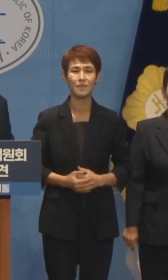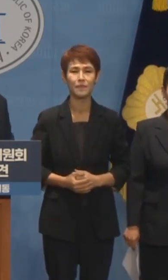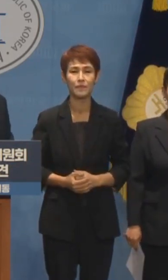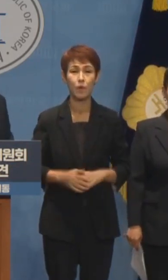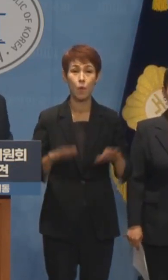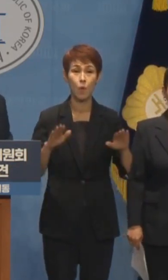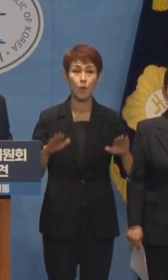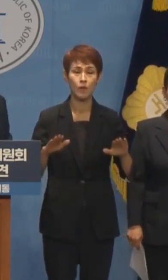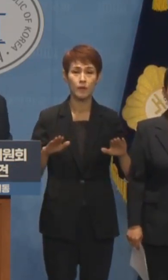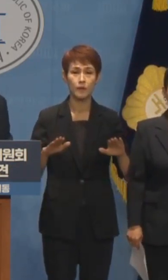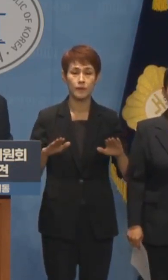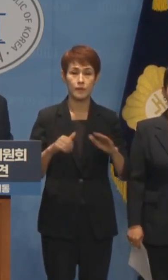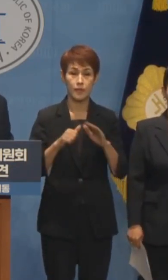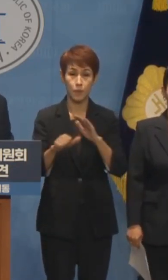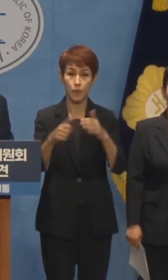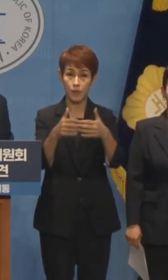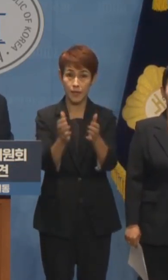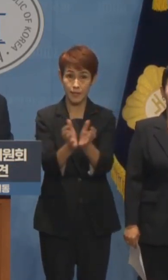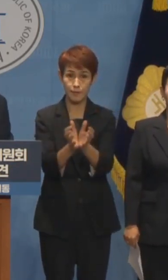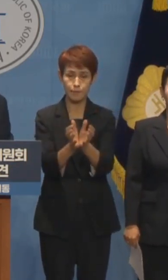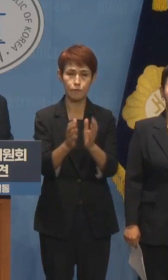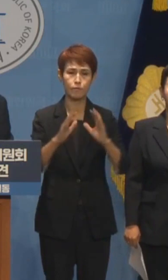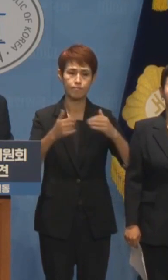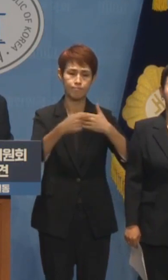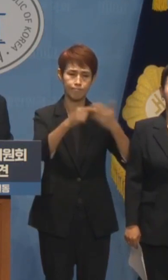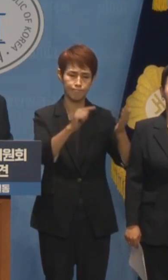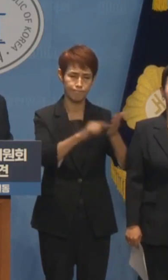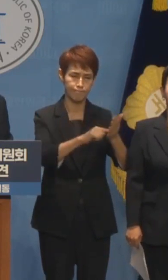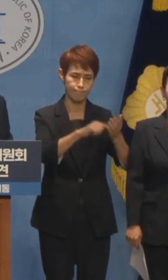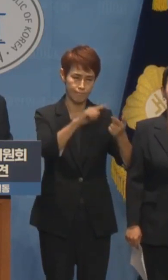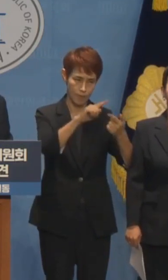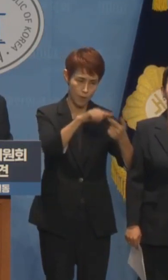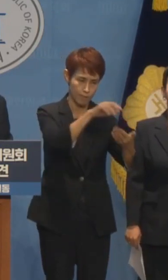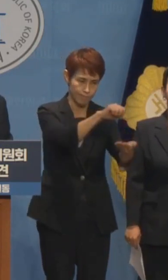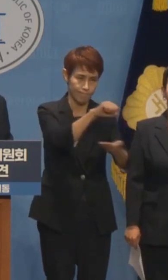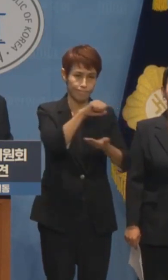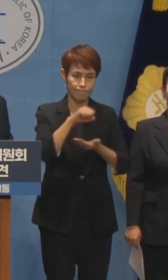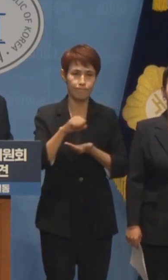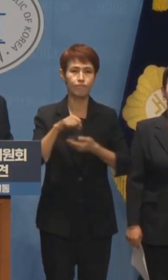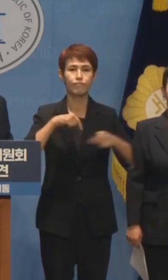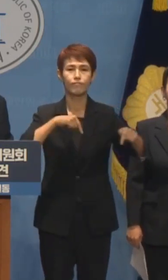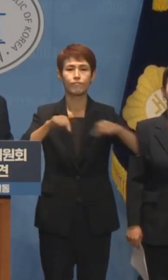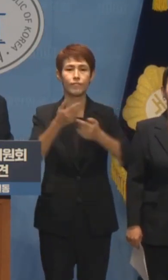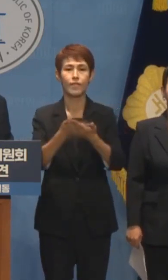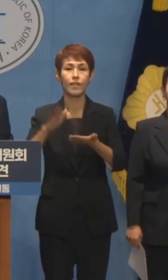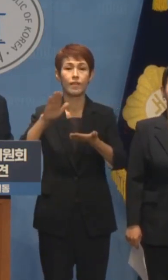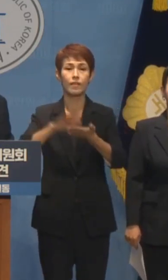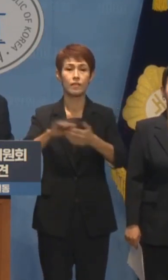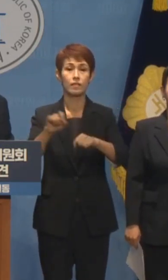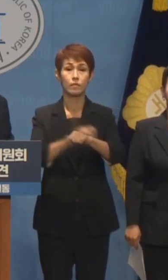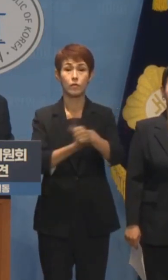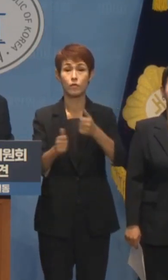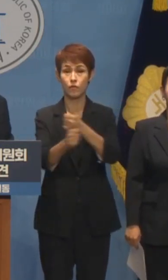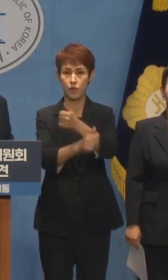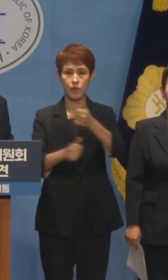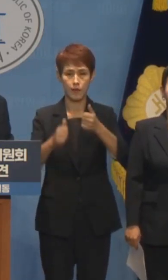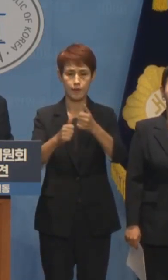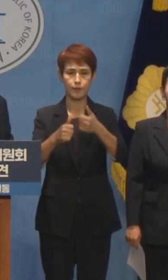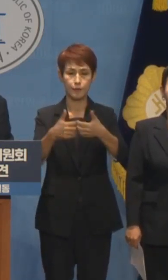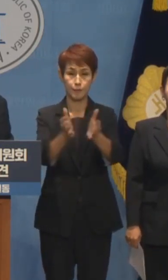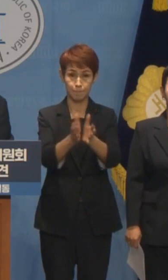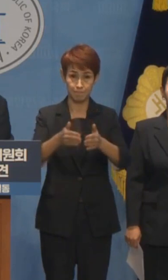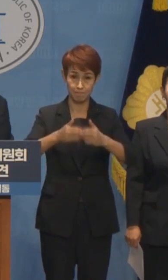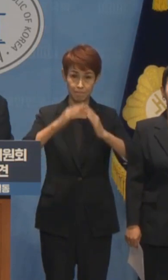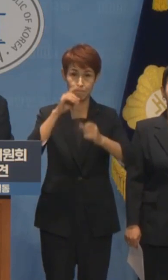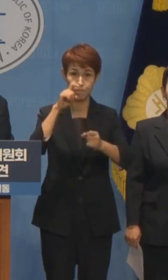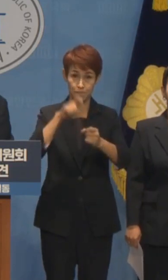대표단은 민심 그대로 정치 실현을 위한 정치개혁 특별위원회 구성을 촉구하기 위한 기자